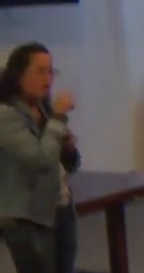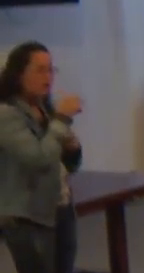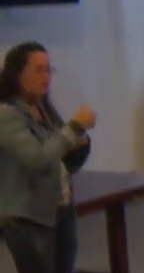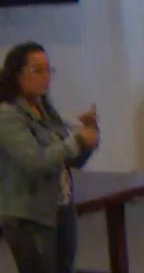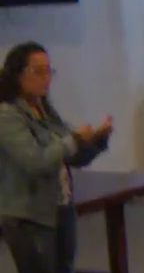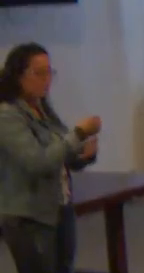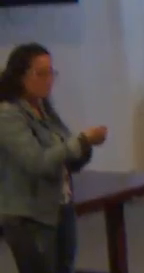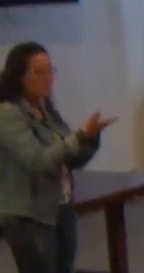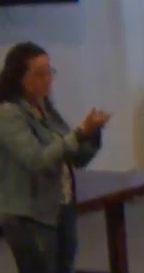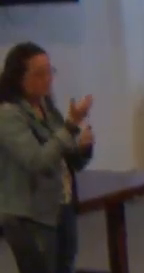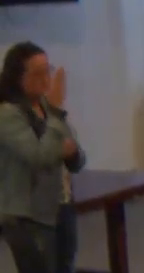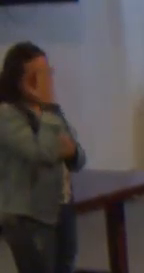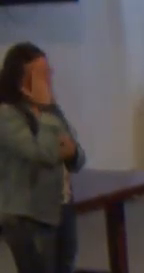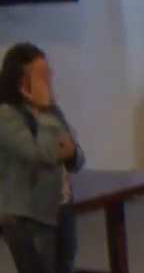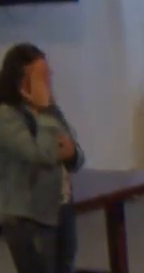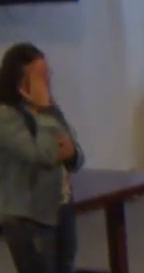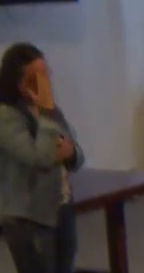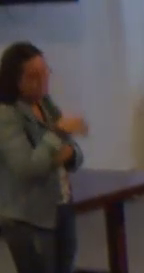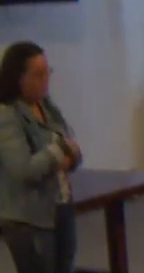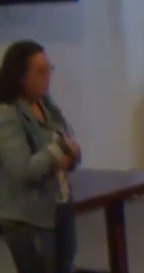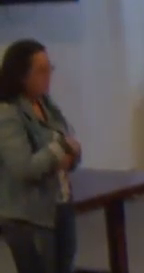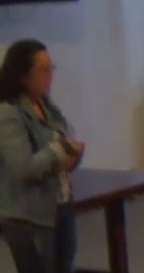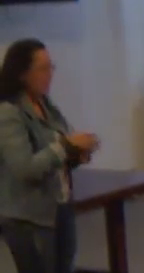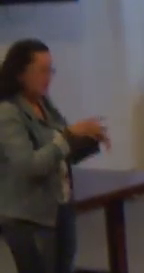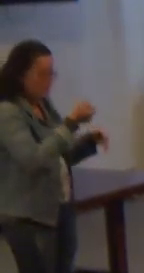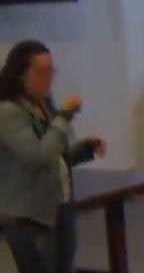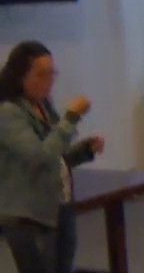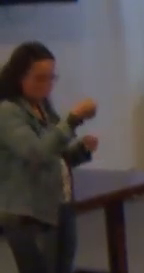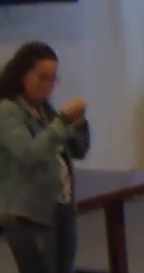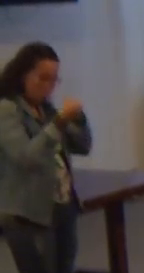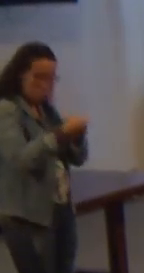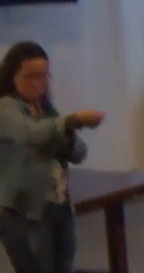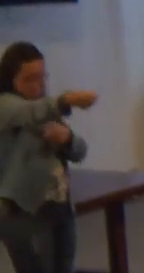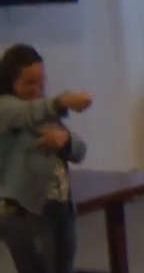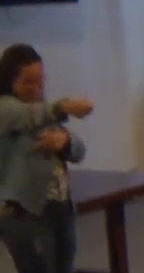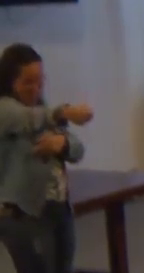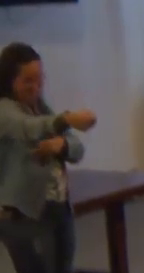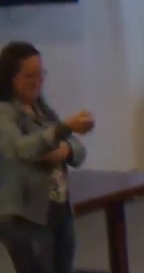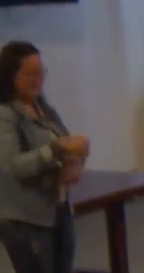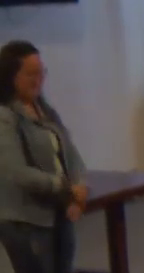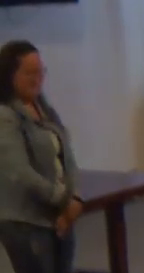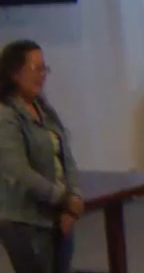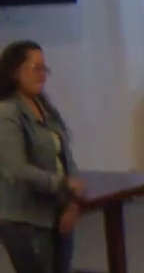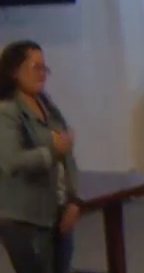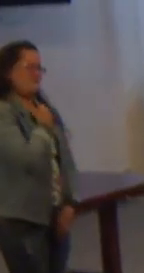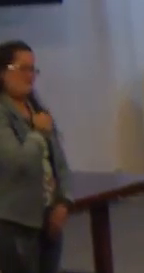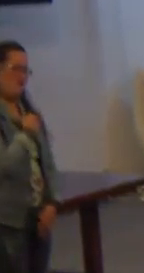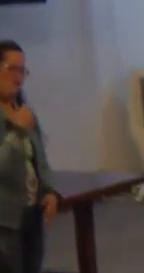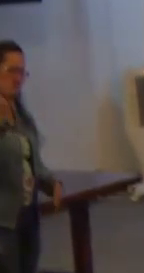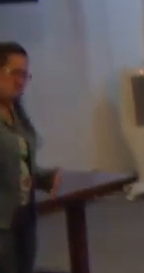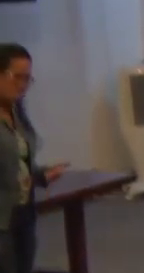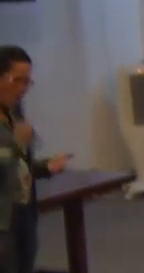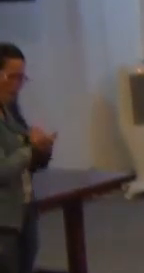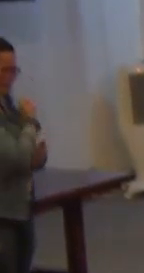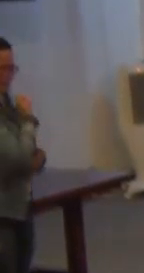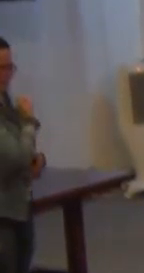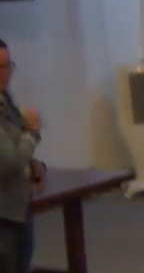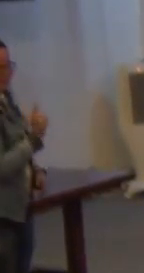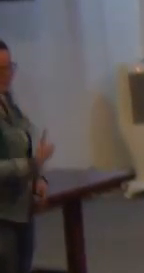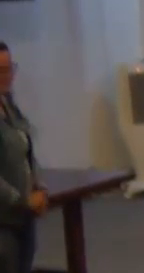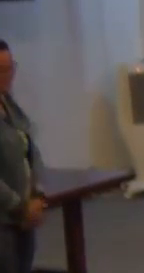proceso. Entonces, el micrófono es de ustedes. No nos vayan a dar tan duro.